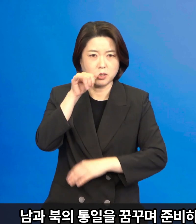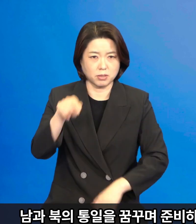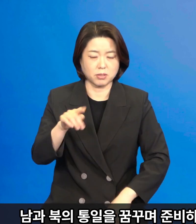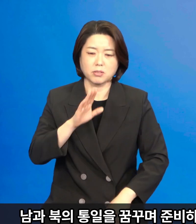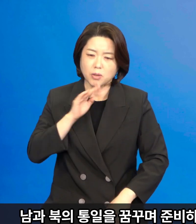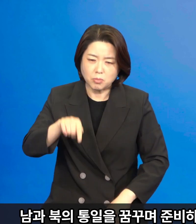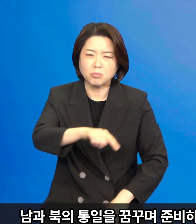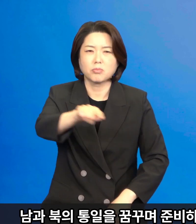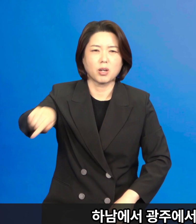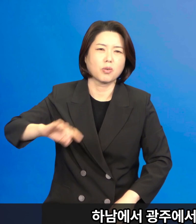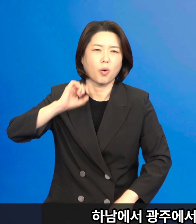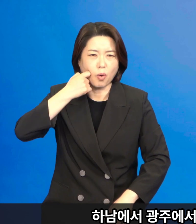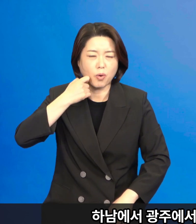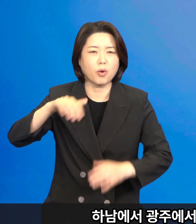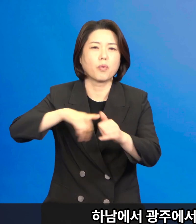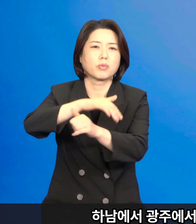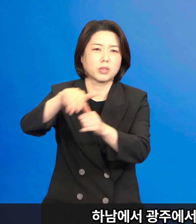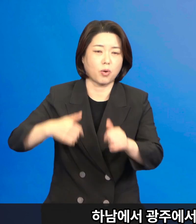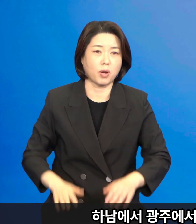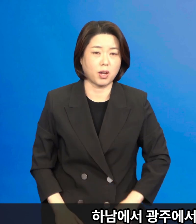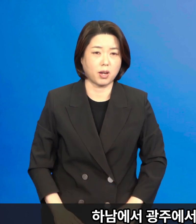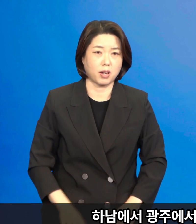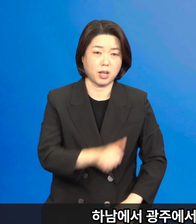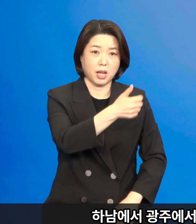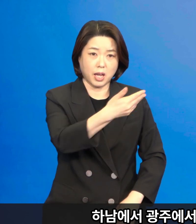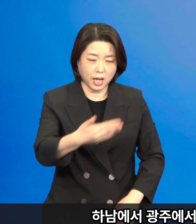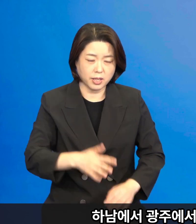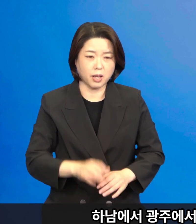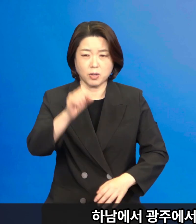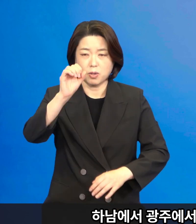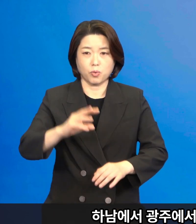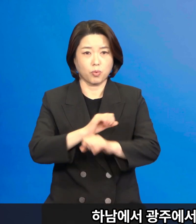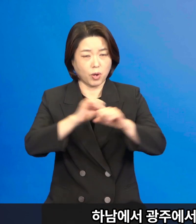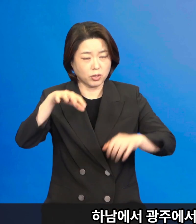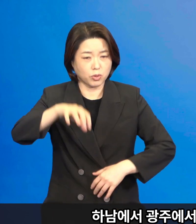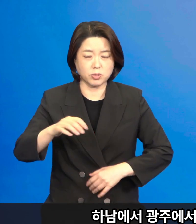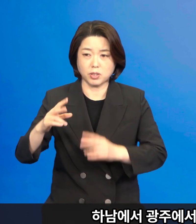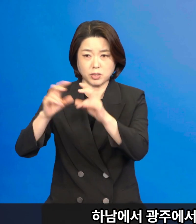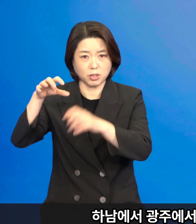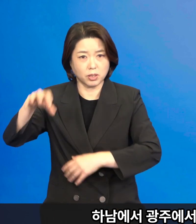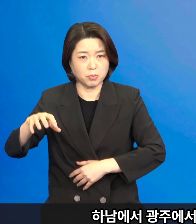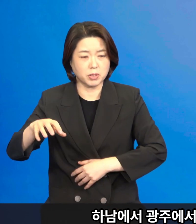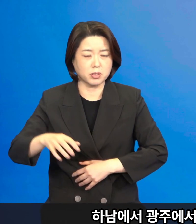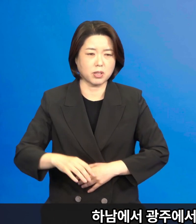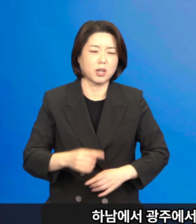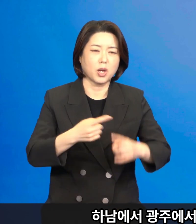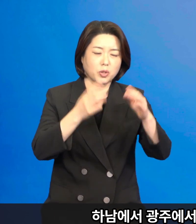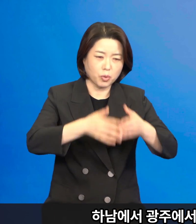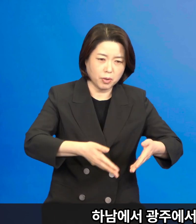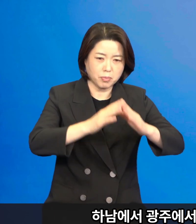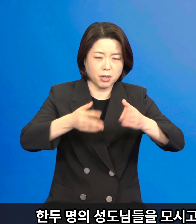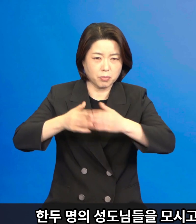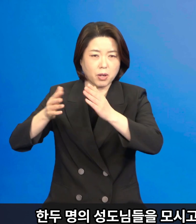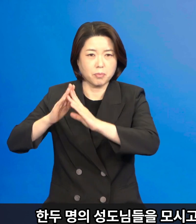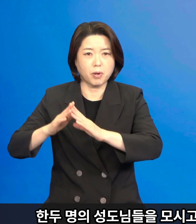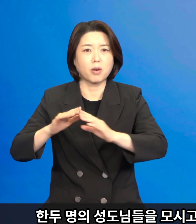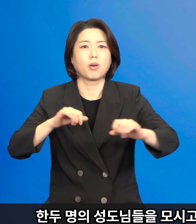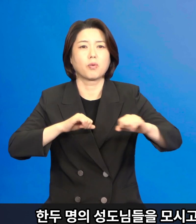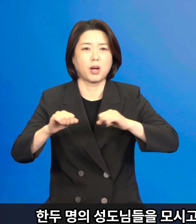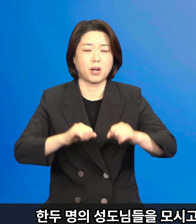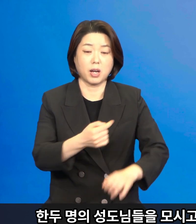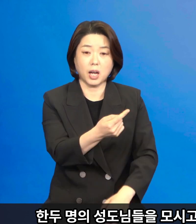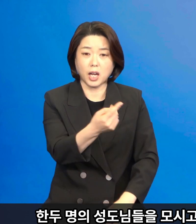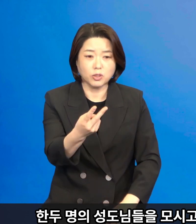어려워요. 하남에서, 광주에서, 성남에서 개척교회 하시면서 한두